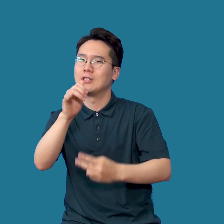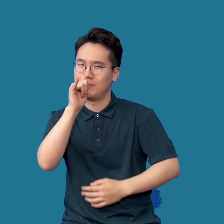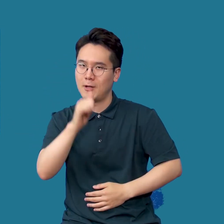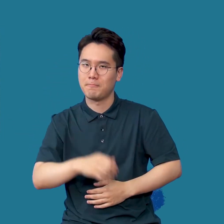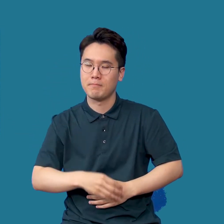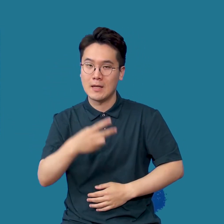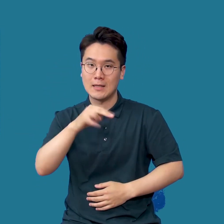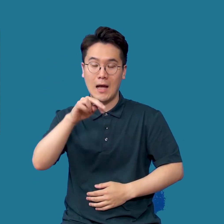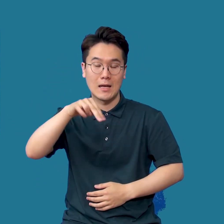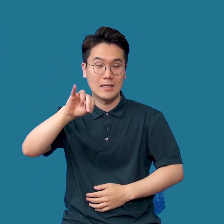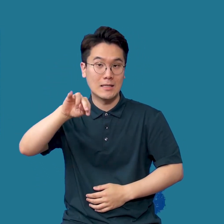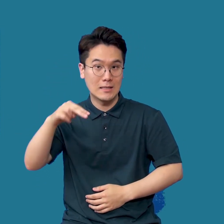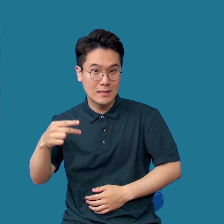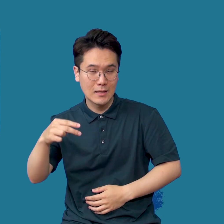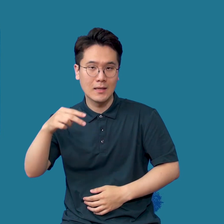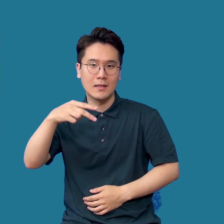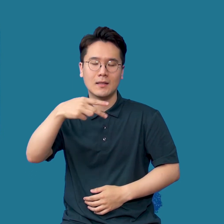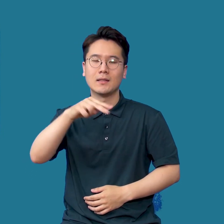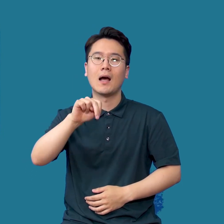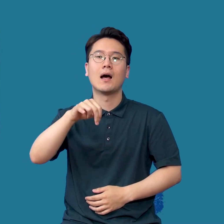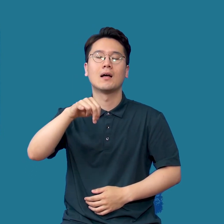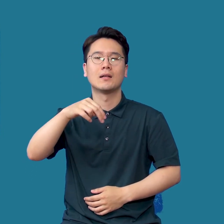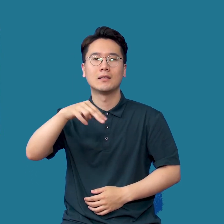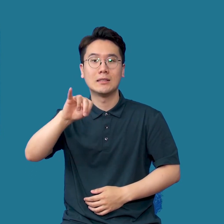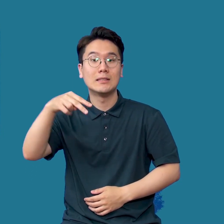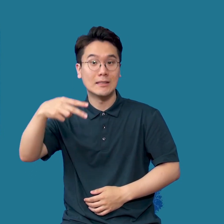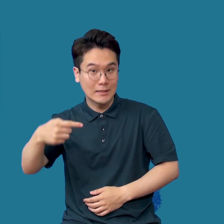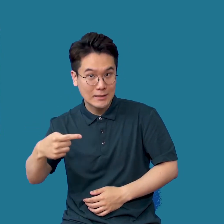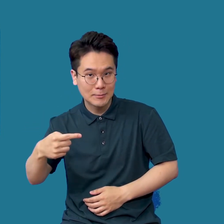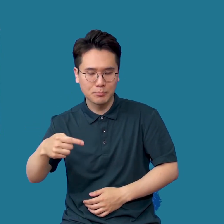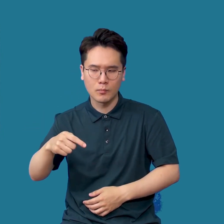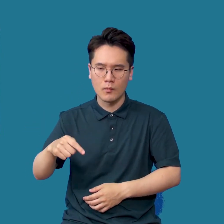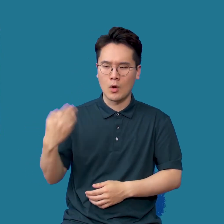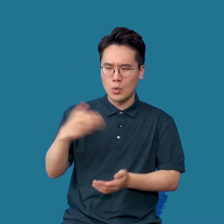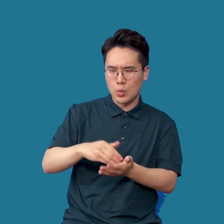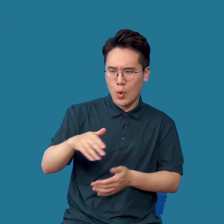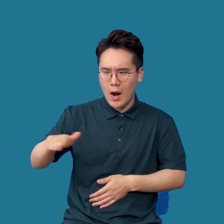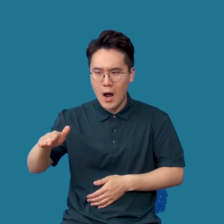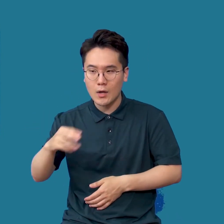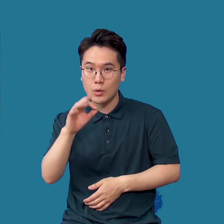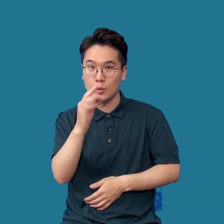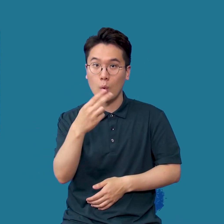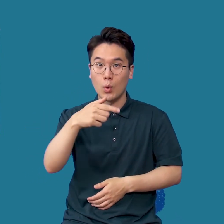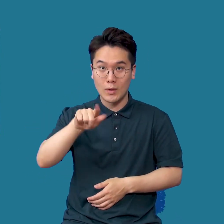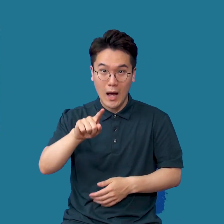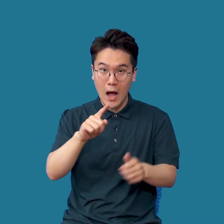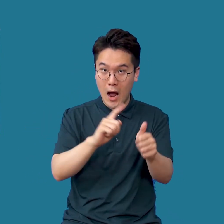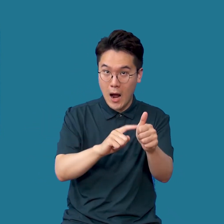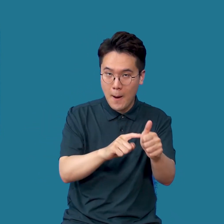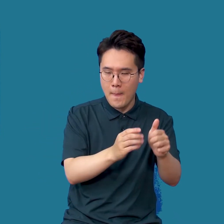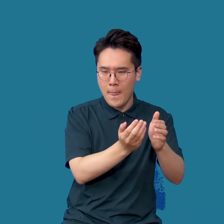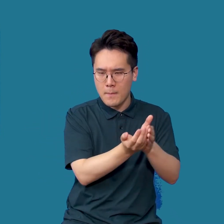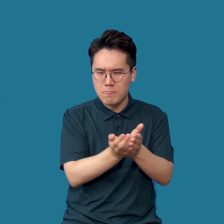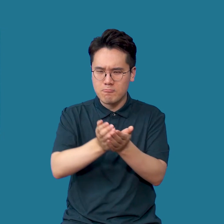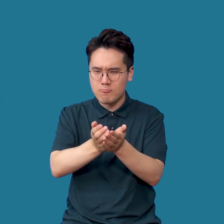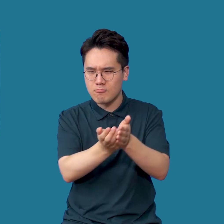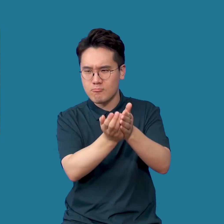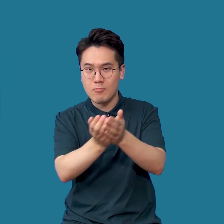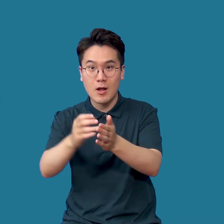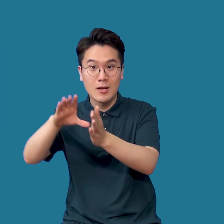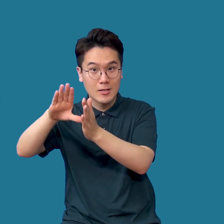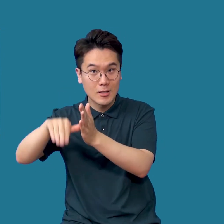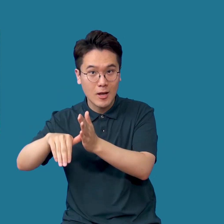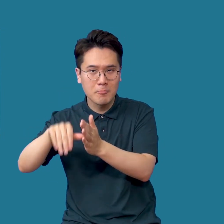큰 폭풍이 닥친 것, 그건 하나님이 주시는 고난이었습니다. 어떻게 하든지 요나를 돌이키기 위해서지요.